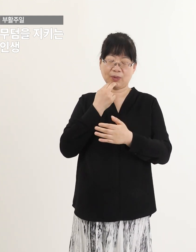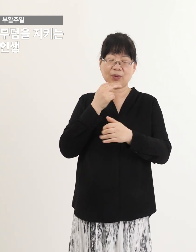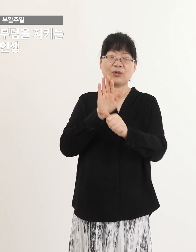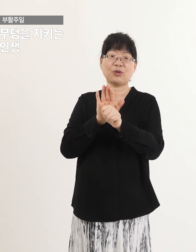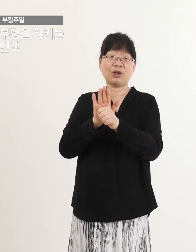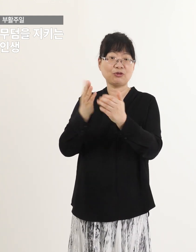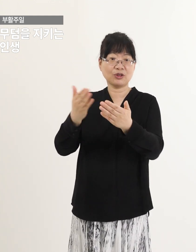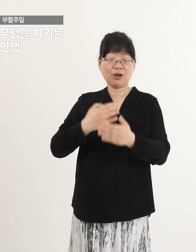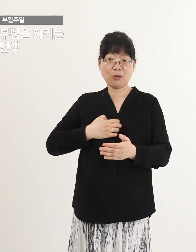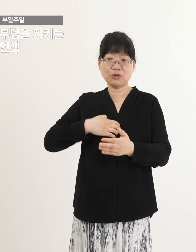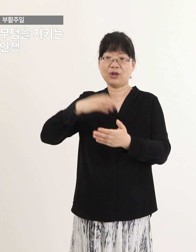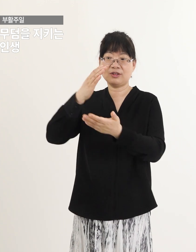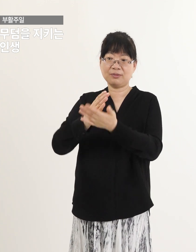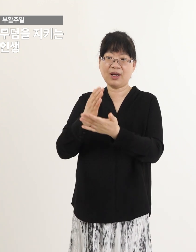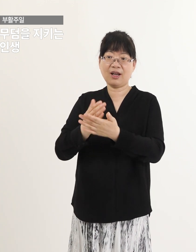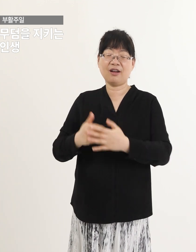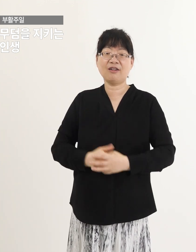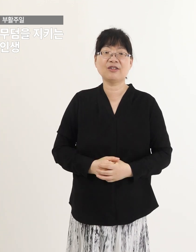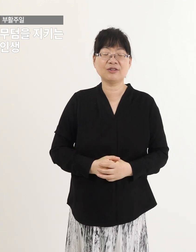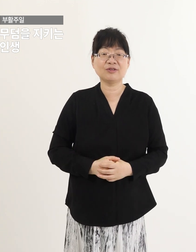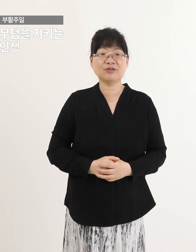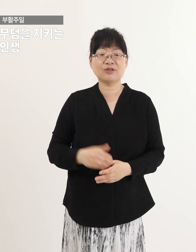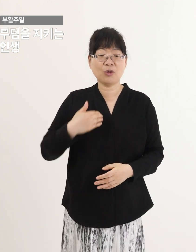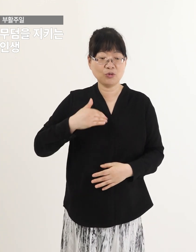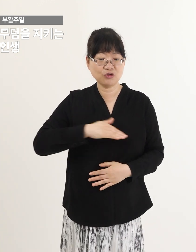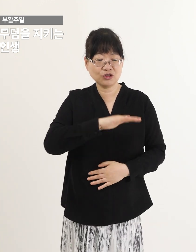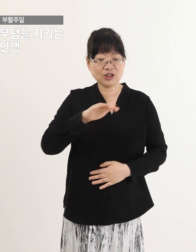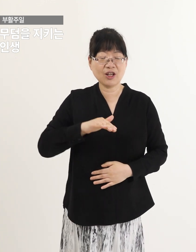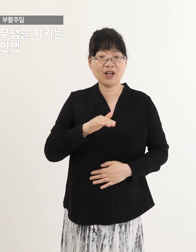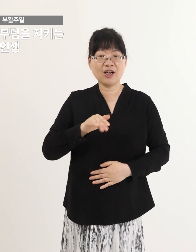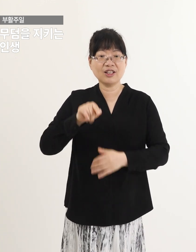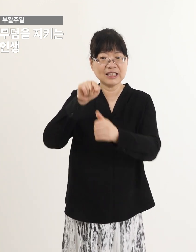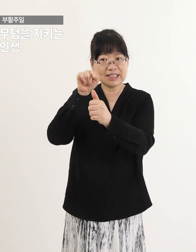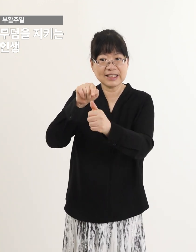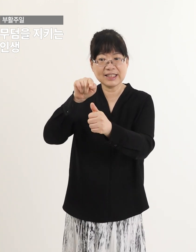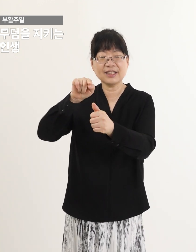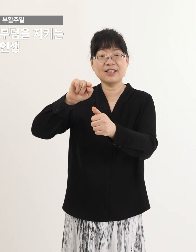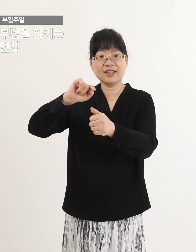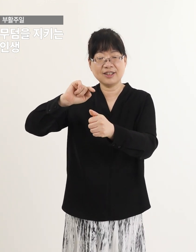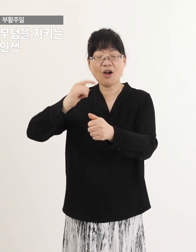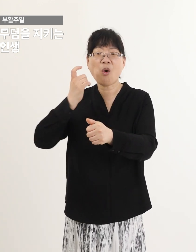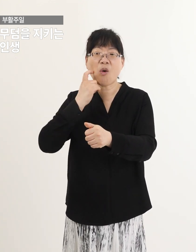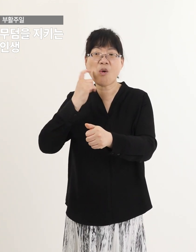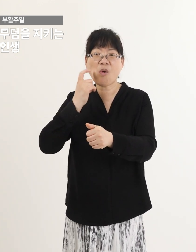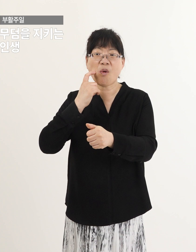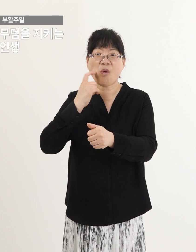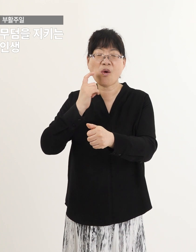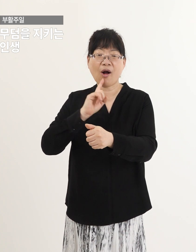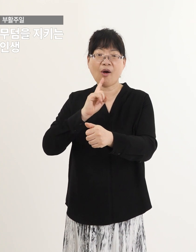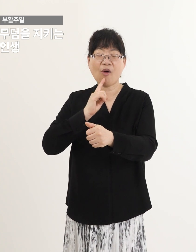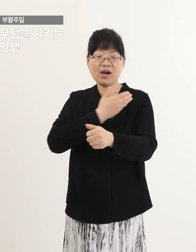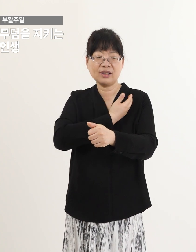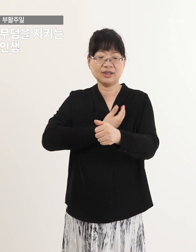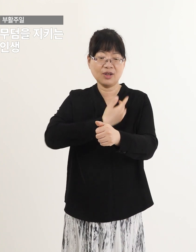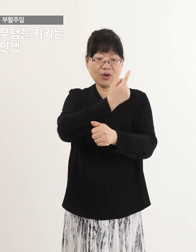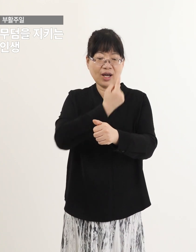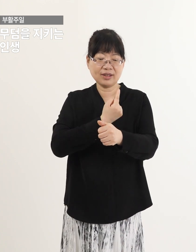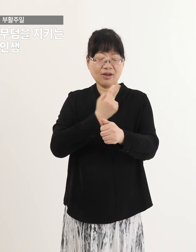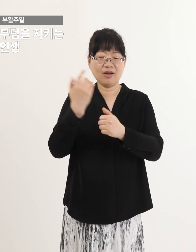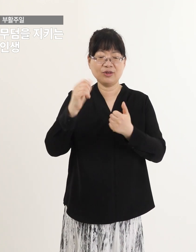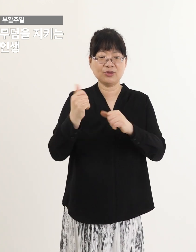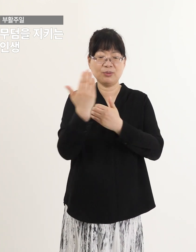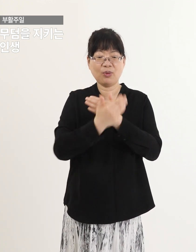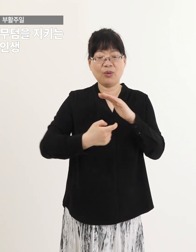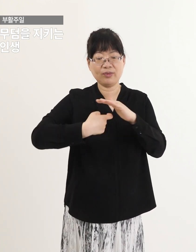테니까 걱정하지 마라. 우리가 너희들에게 시키는 대로 거짓으로 제자들이 와서 시체를